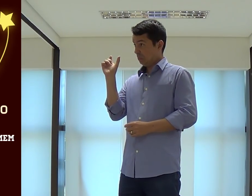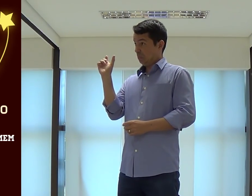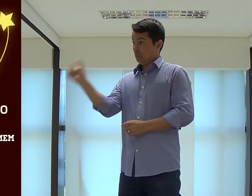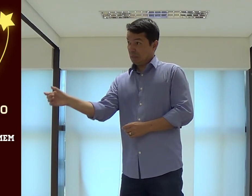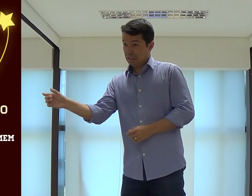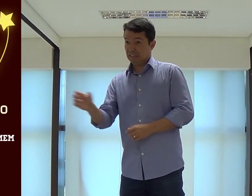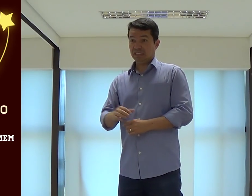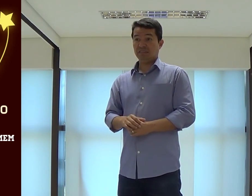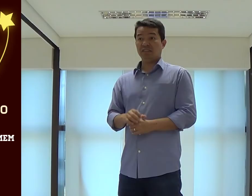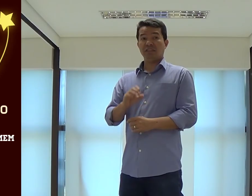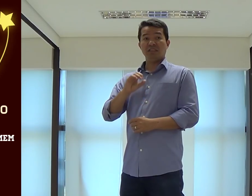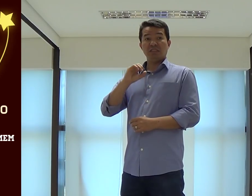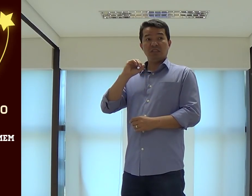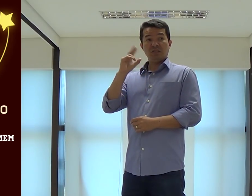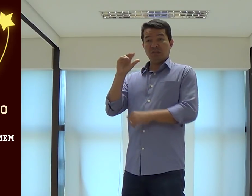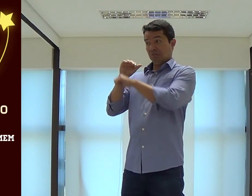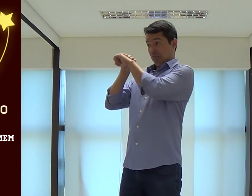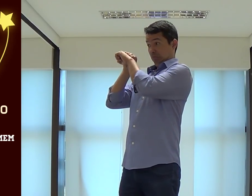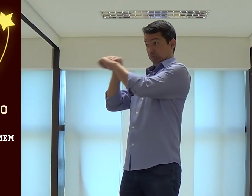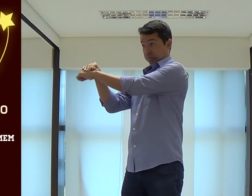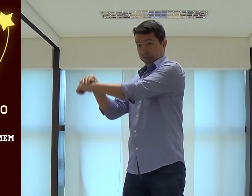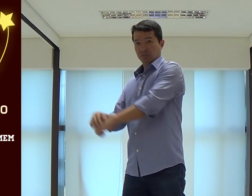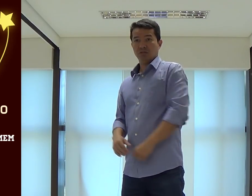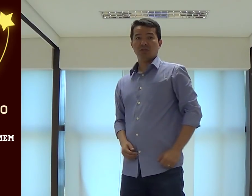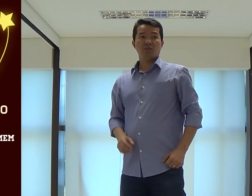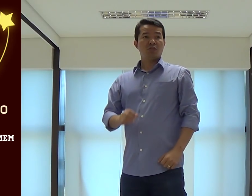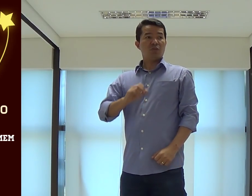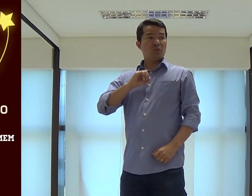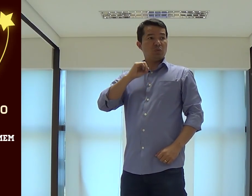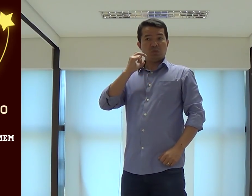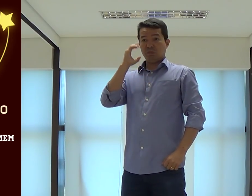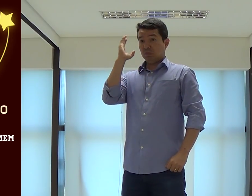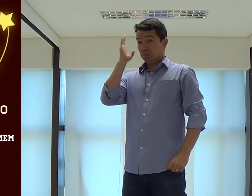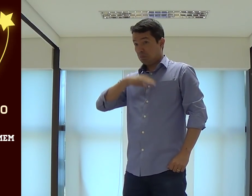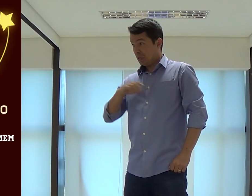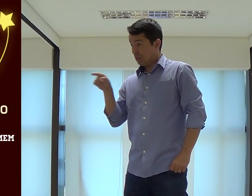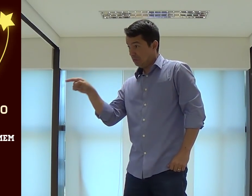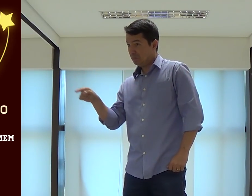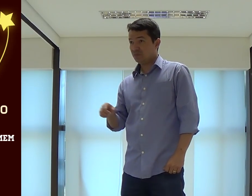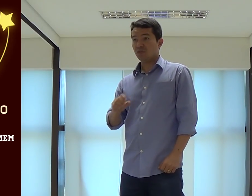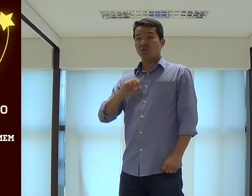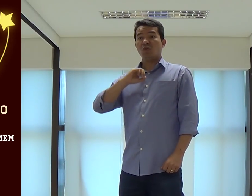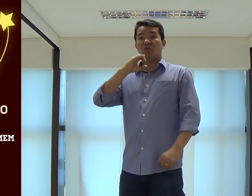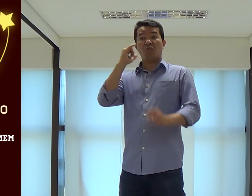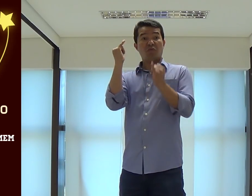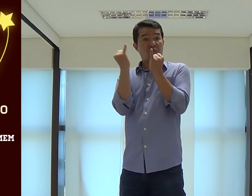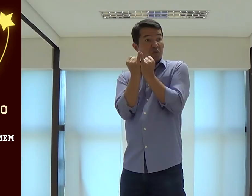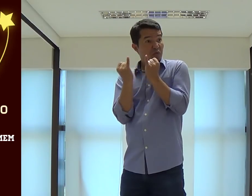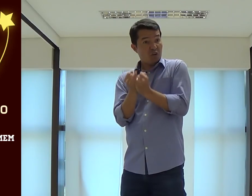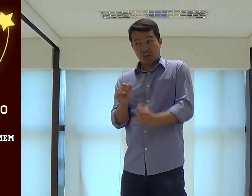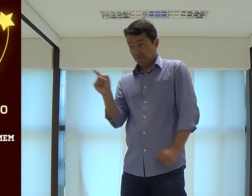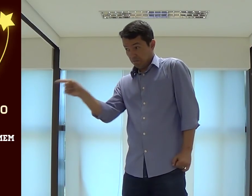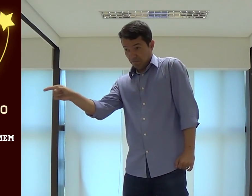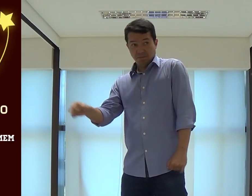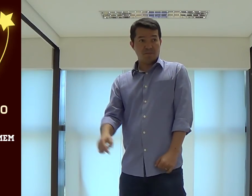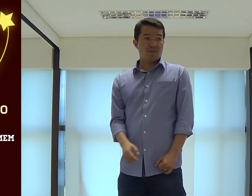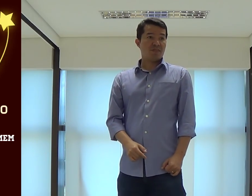Você já fez? Você já falou uma palavra? Você deu aquela indireta na pessoa? Ou falou mal dela? Ou fez